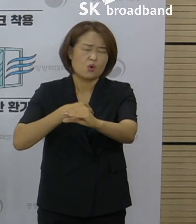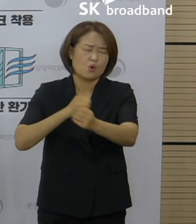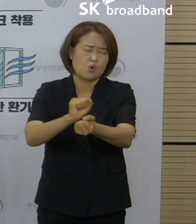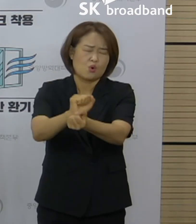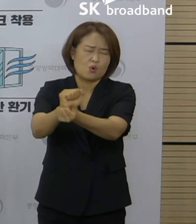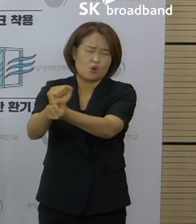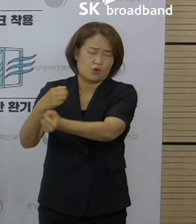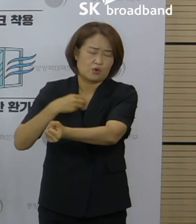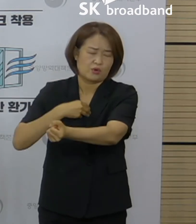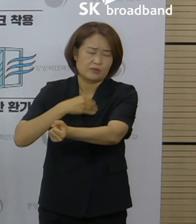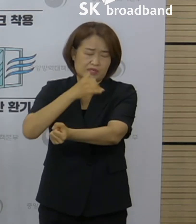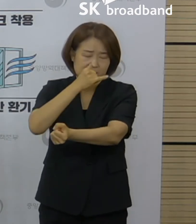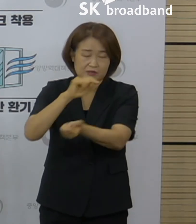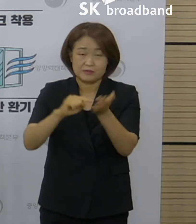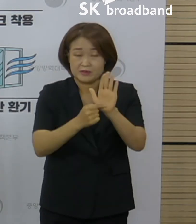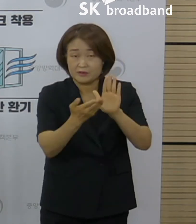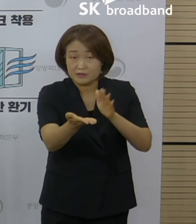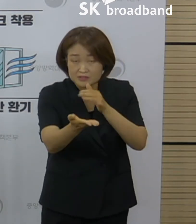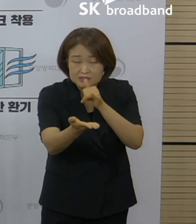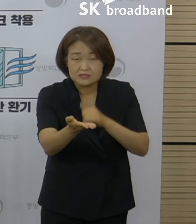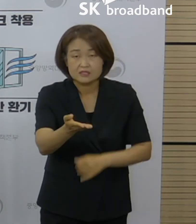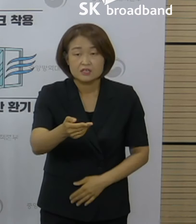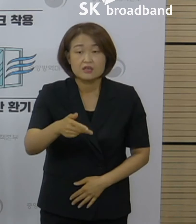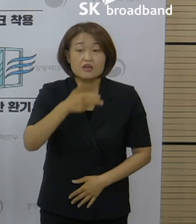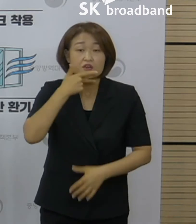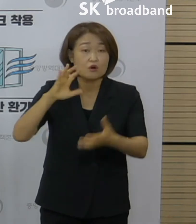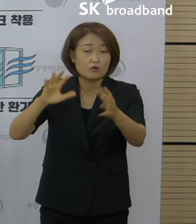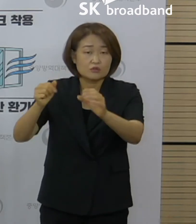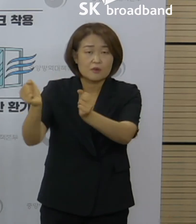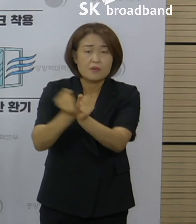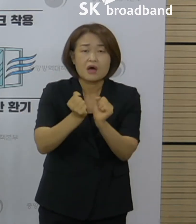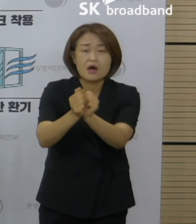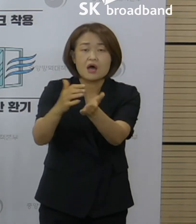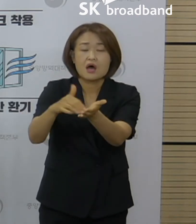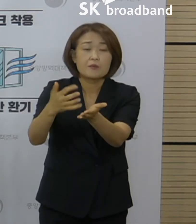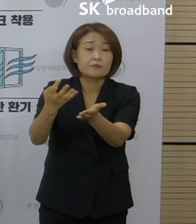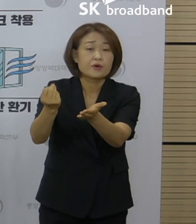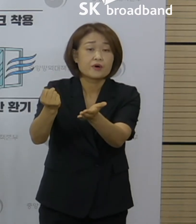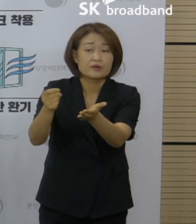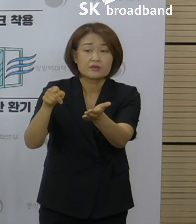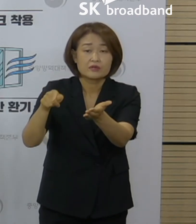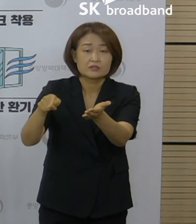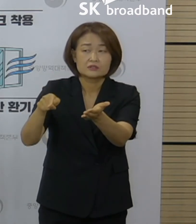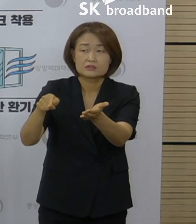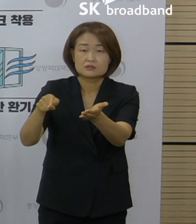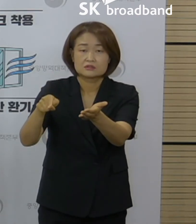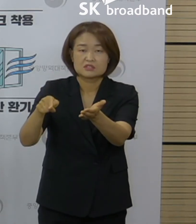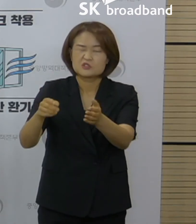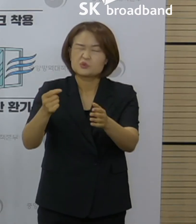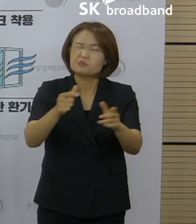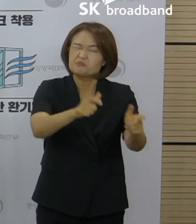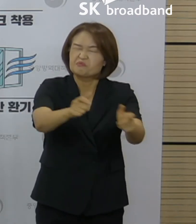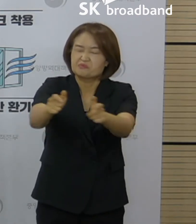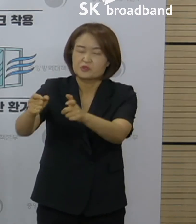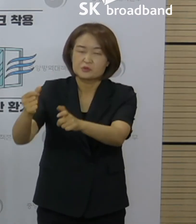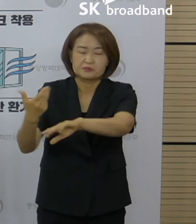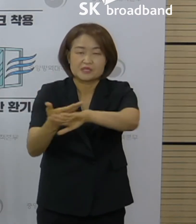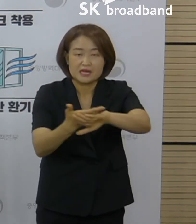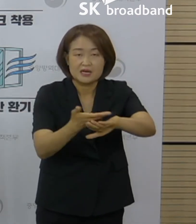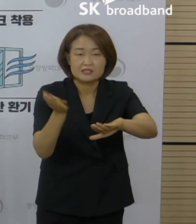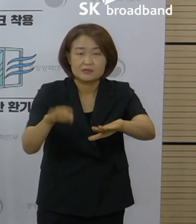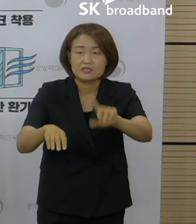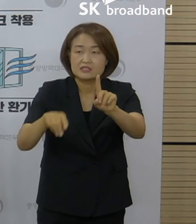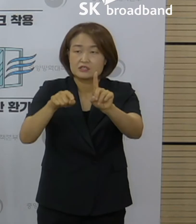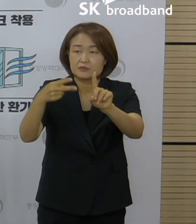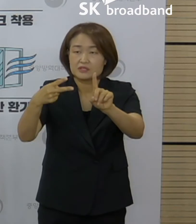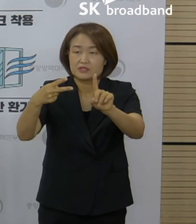말씀을 드렸는데 영국의 기초재생산지수가 현재 거기도 지역마다 조금 차이는 있습니다만